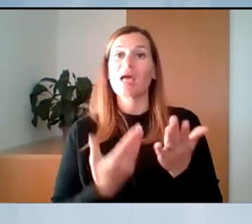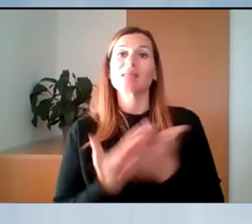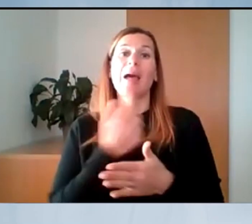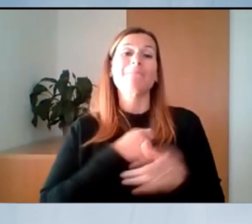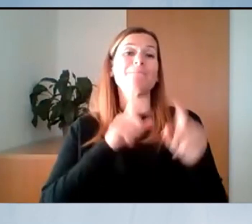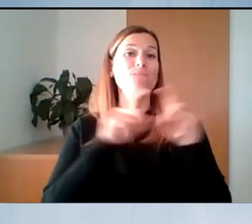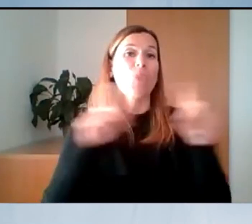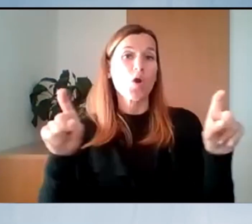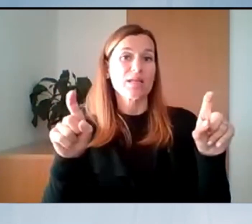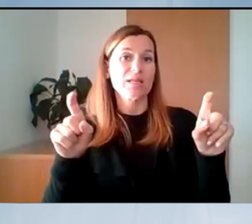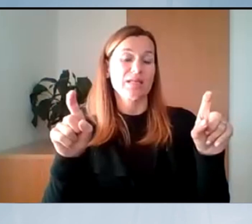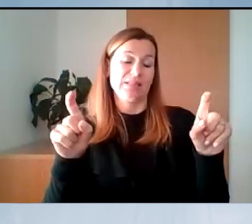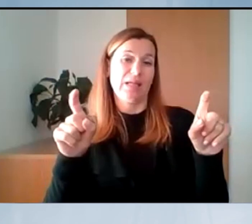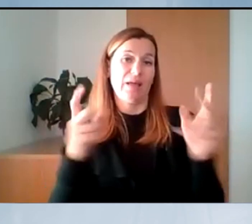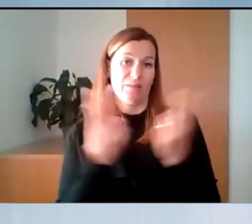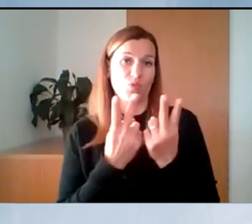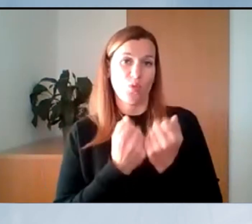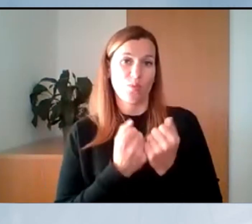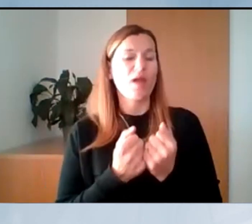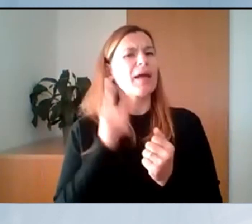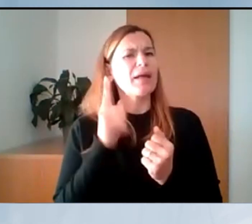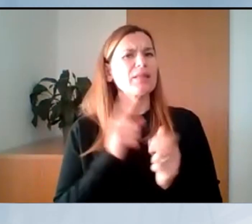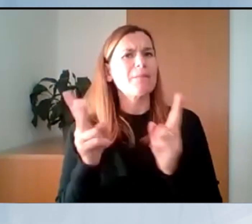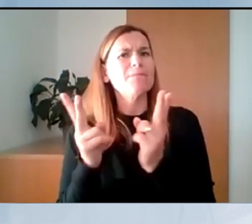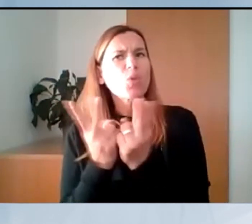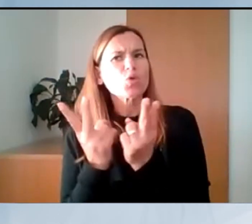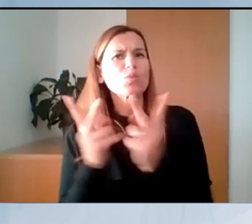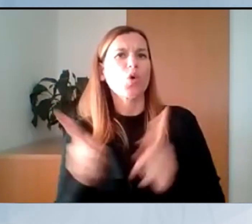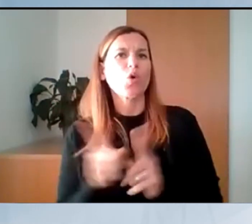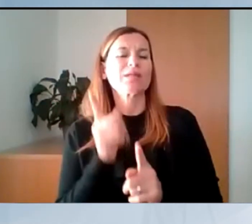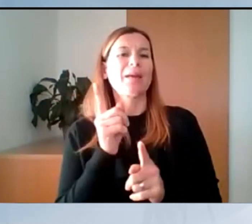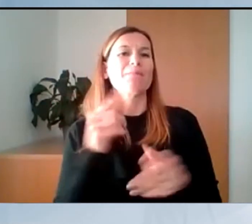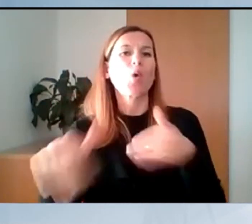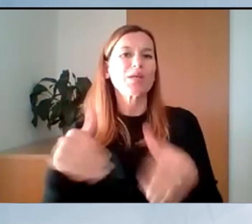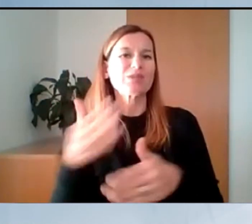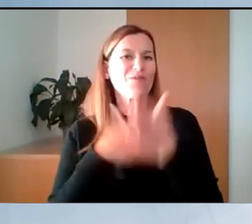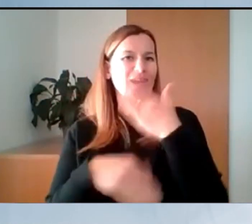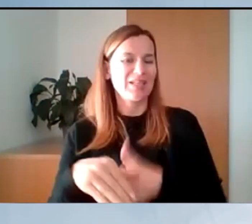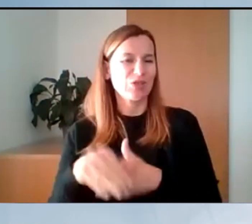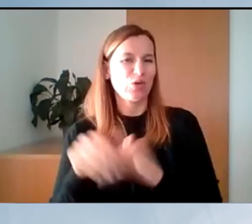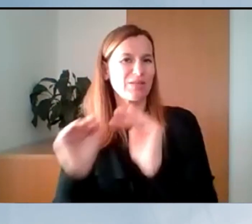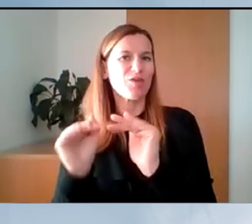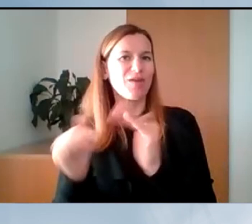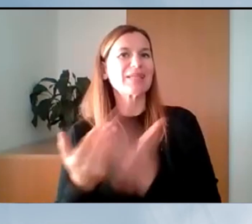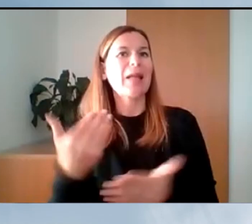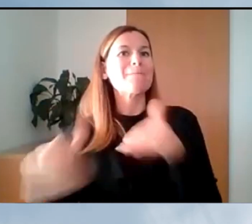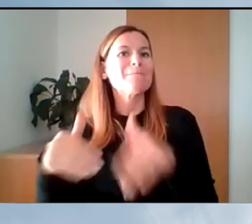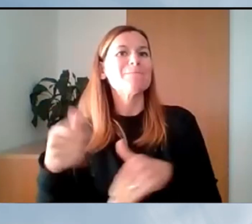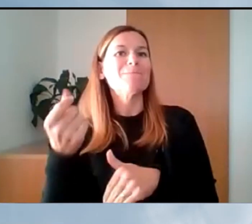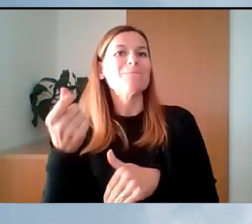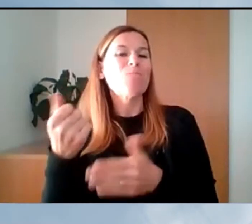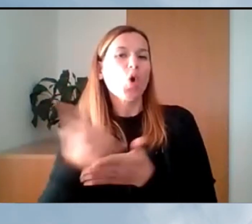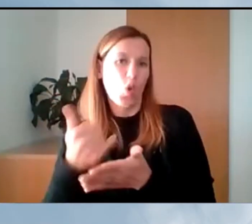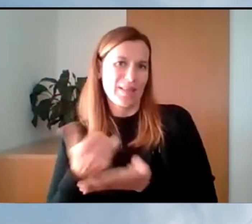zdravila, za bolnico in tako naprej. In podobno kot je pokojninsko-invalidsko zavarovanje za